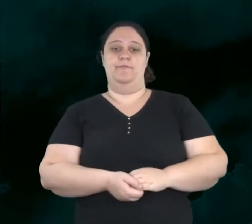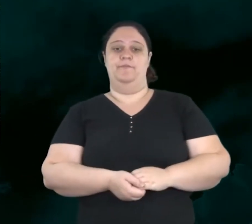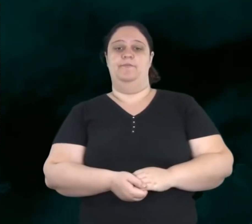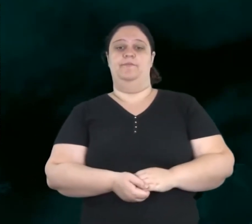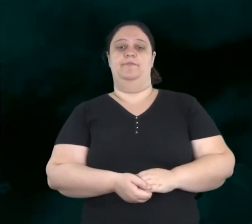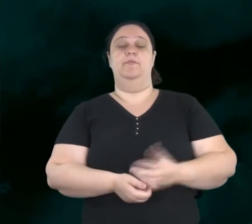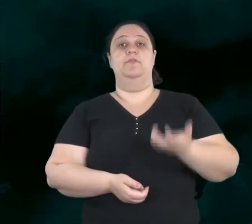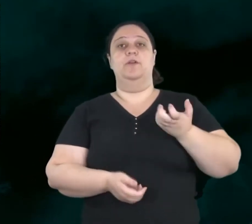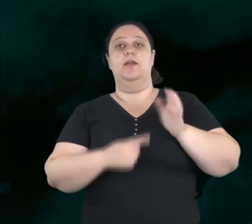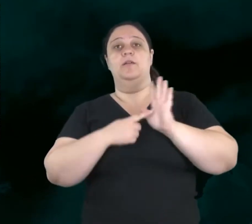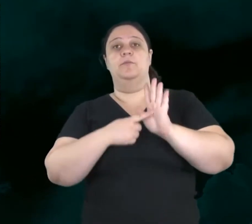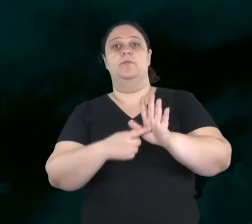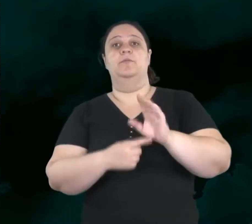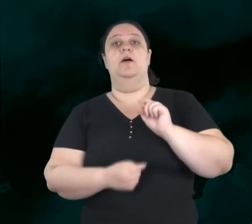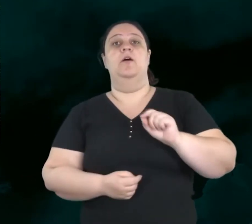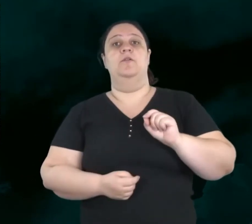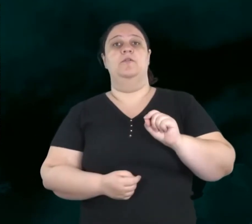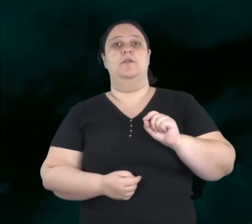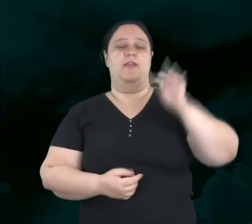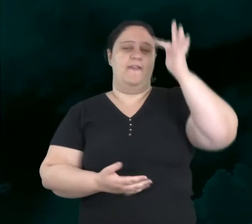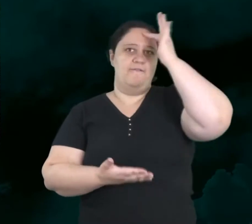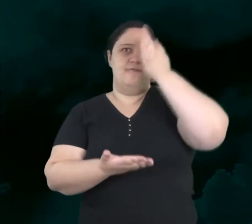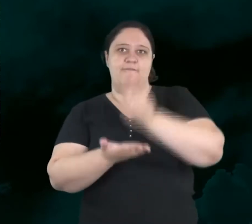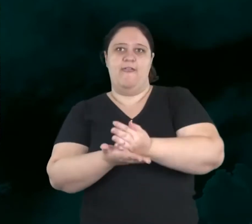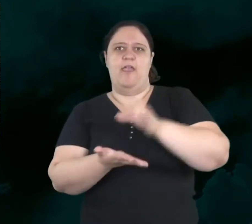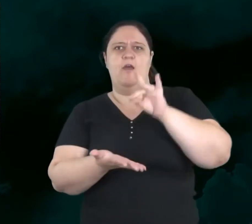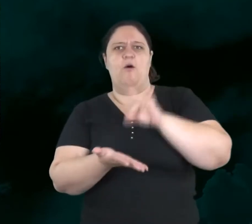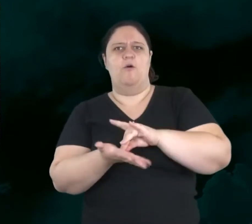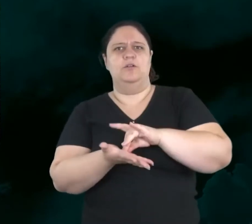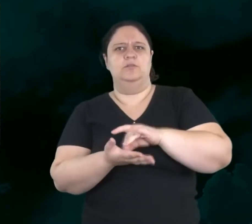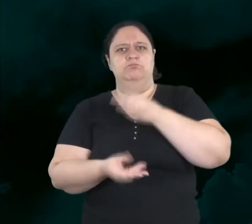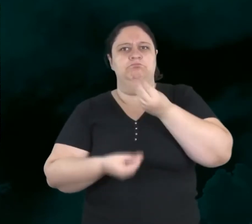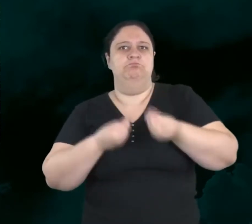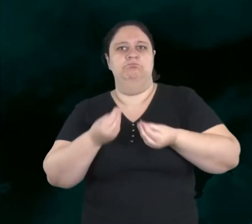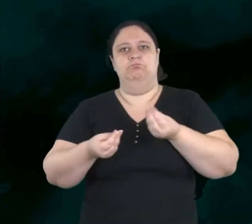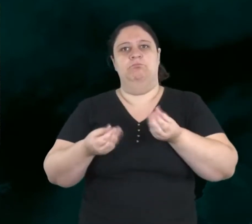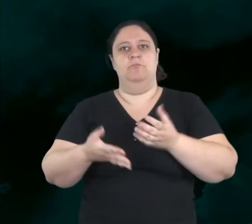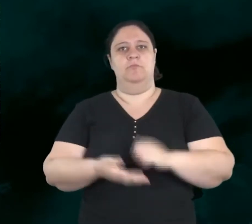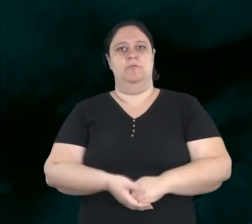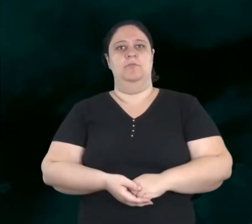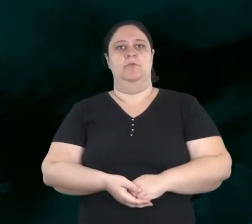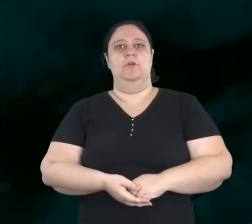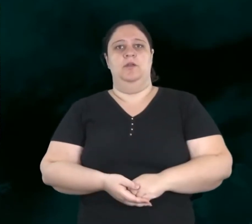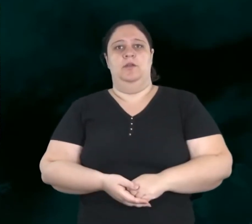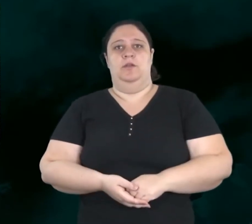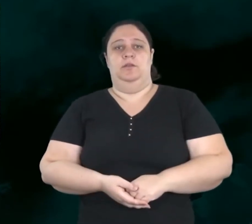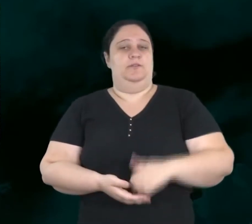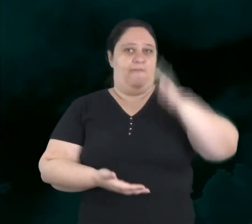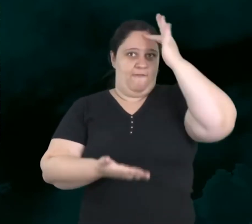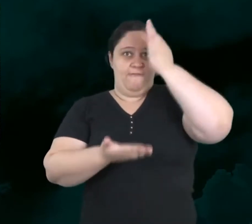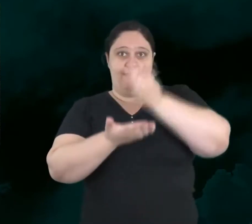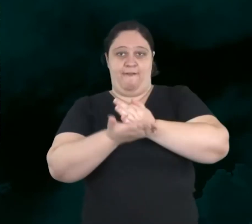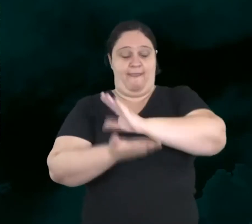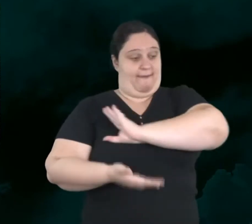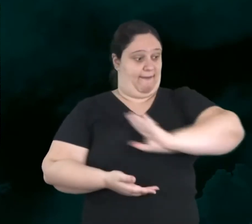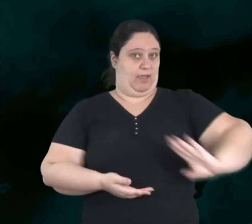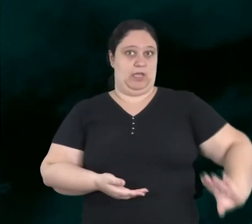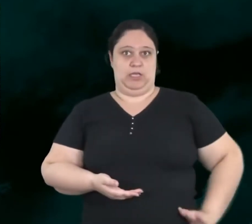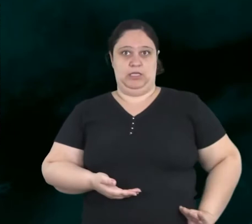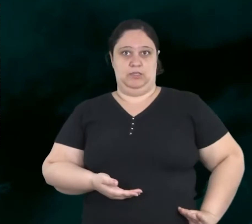eu quero mostrar para vocês de onde veio a fé. Eu não me refiro à fé que é Cristo. Cristo é a